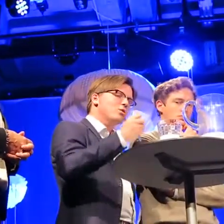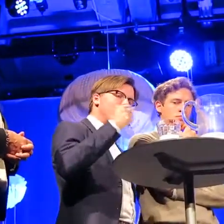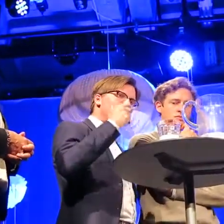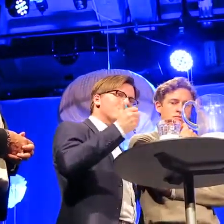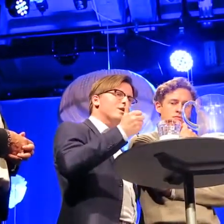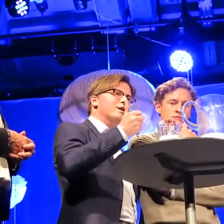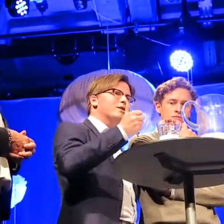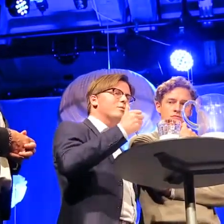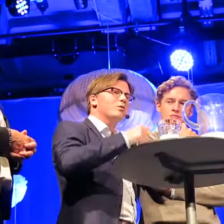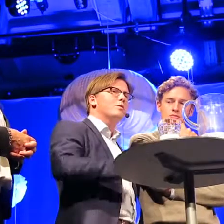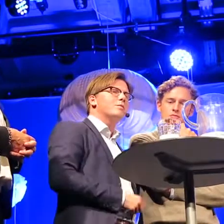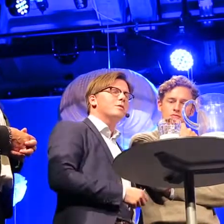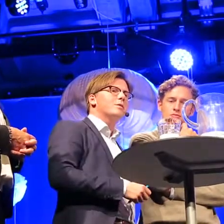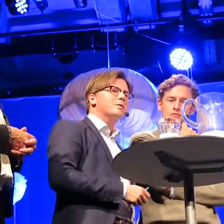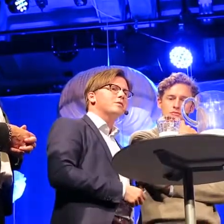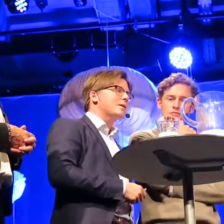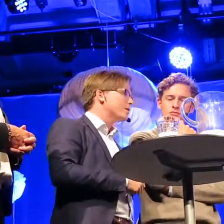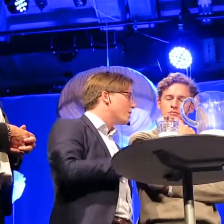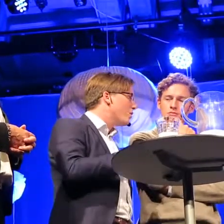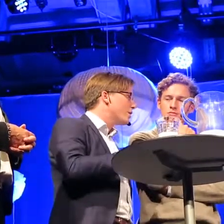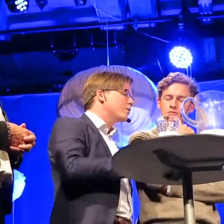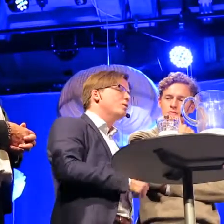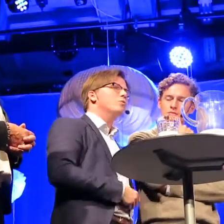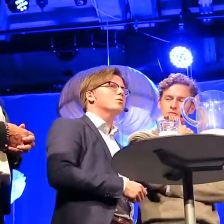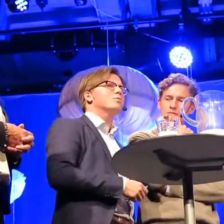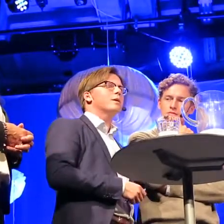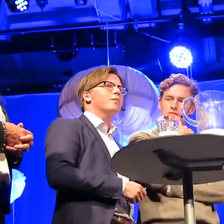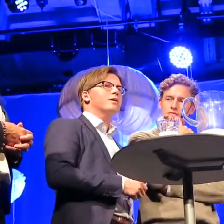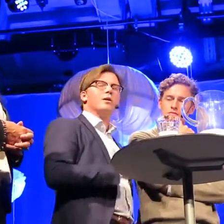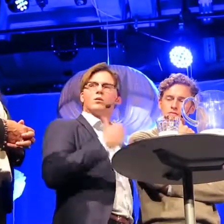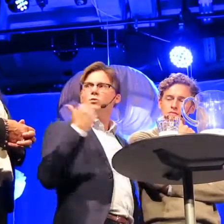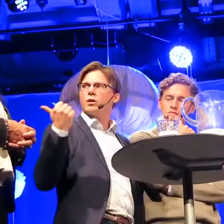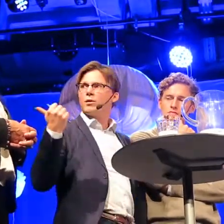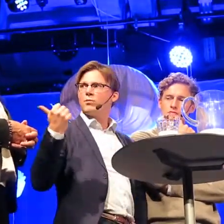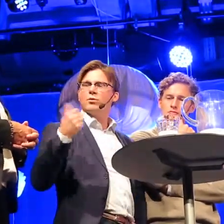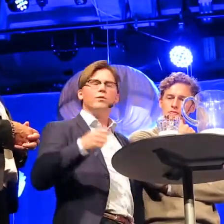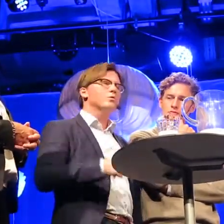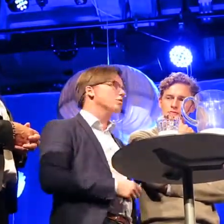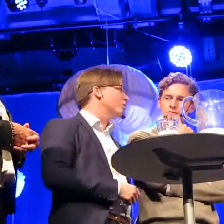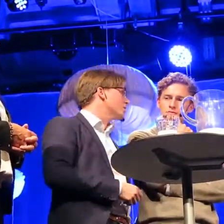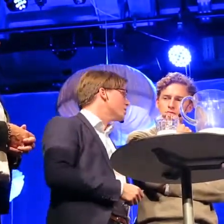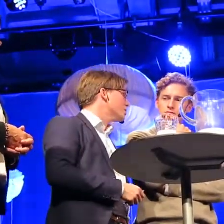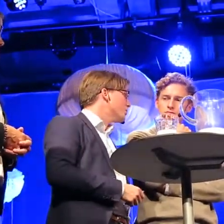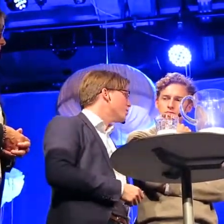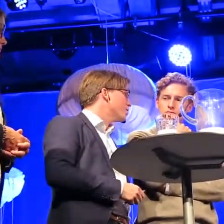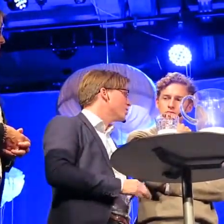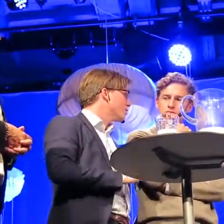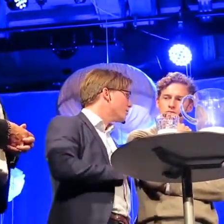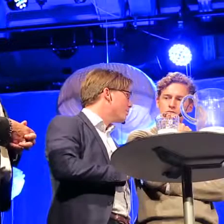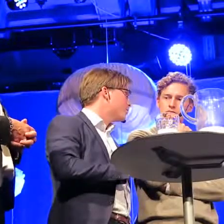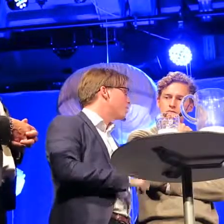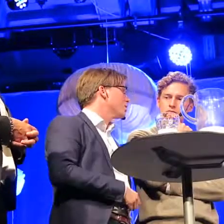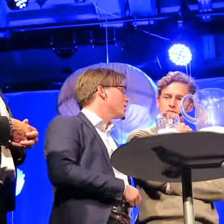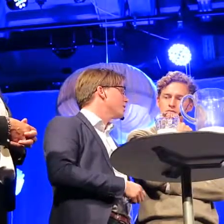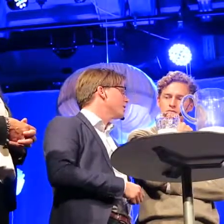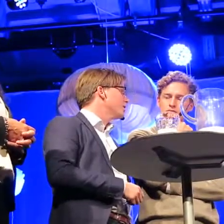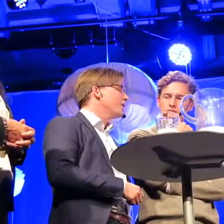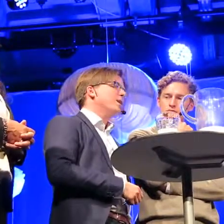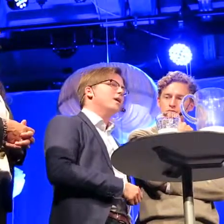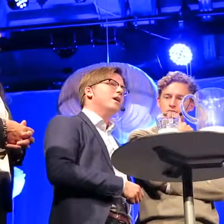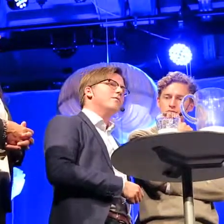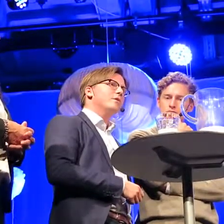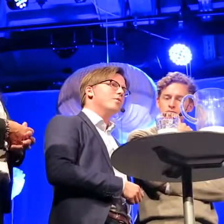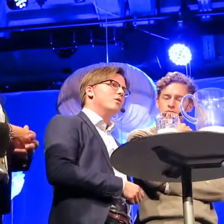vi föreslog fordonsskatt på så att säga, omvänd miljöbonus. Jag såg att Per Bolund var ute någon dag senare så att man bra idé. Vi pratar gärna